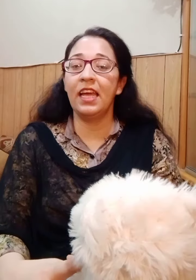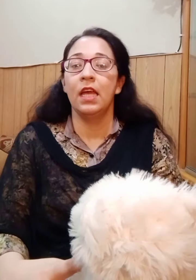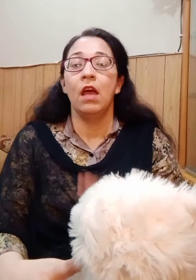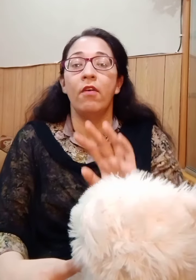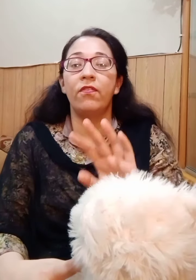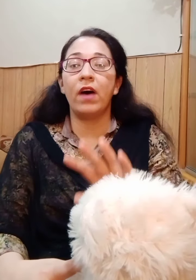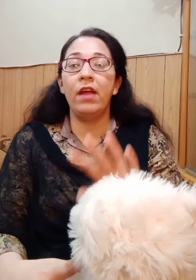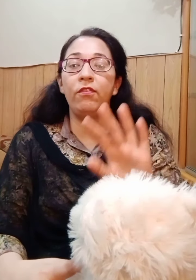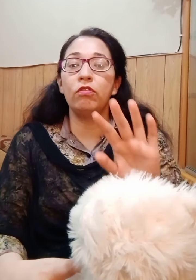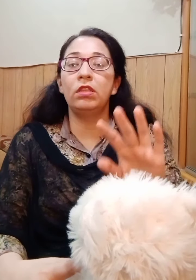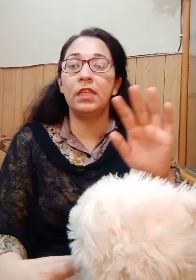है